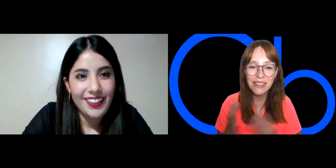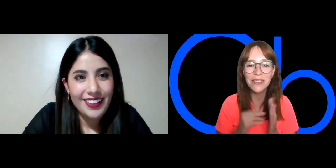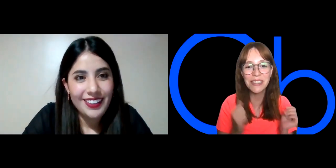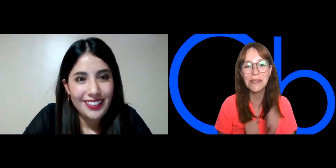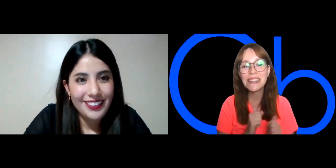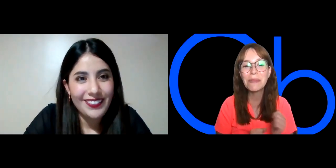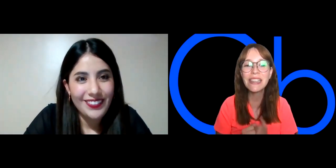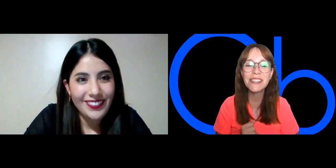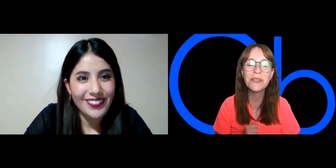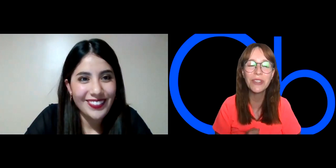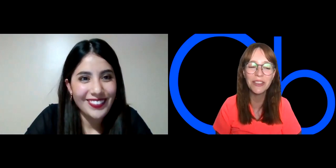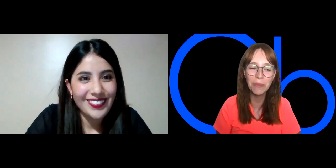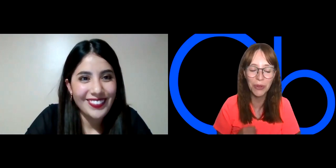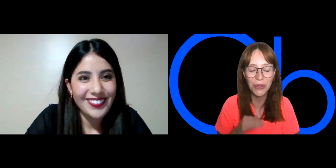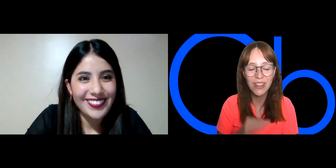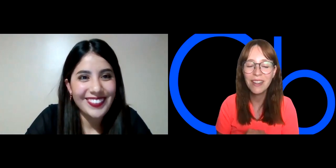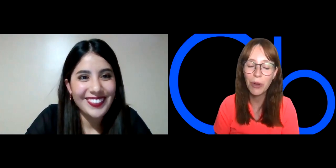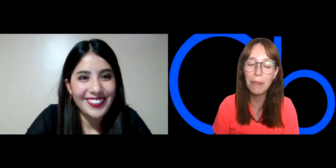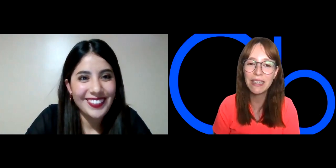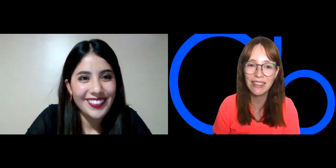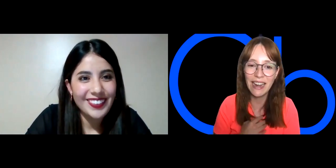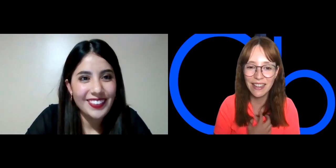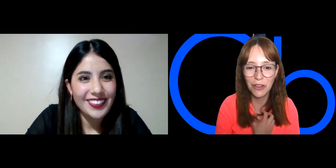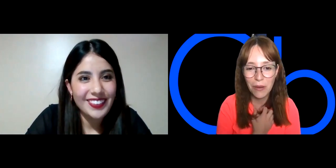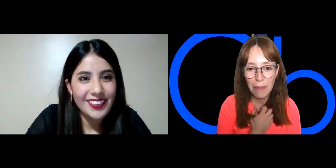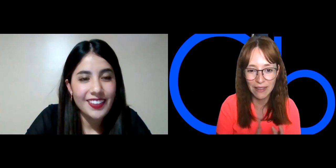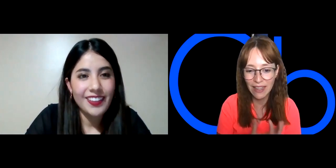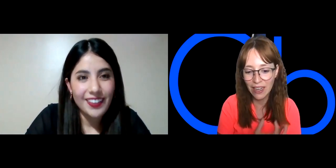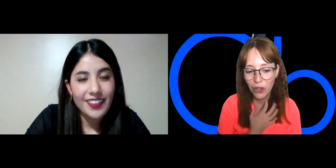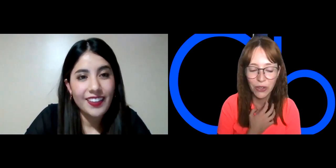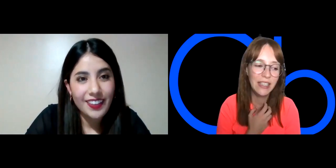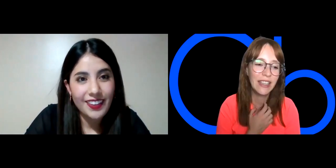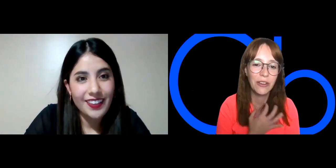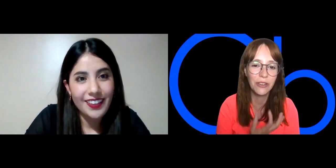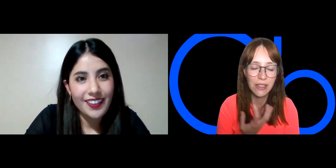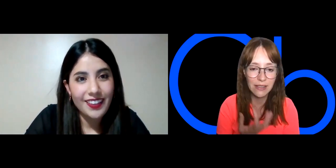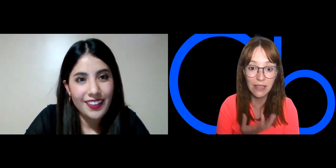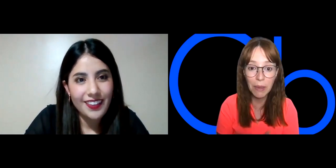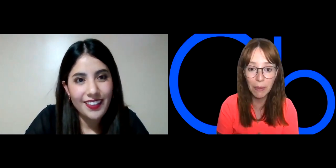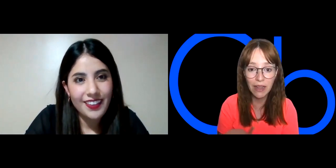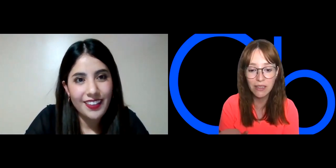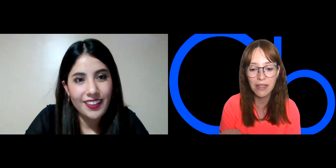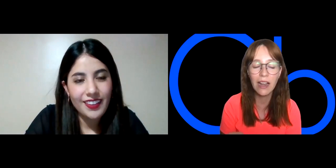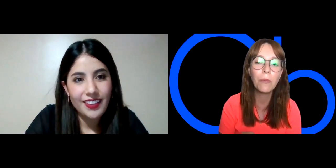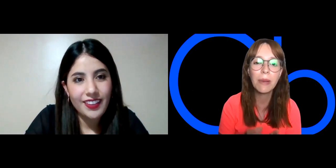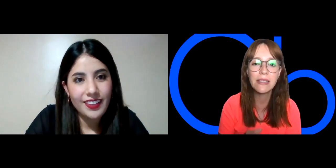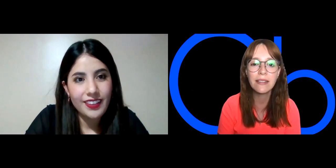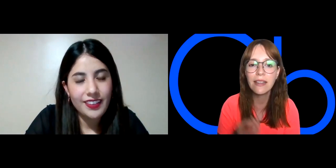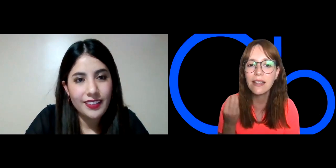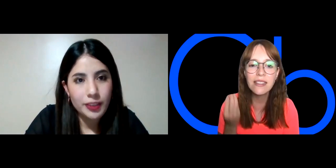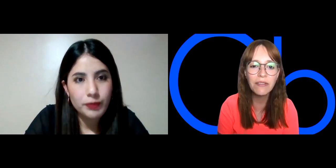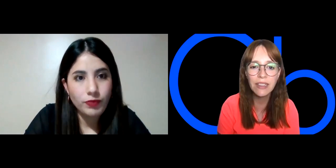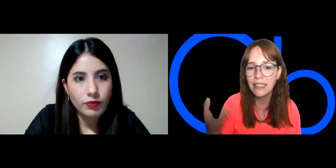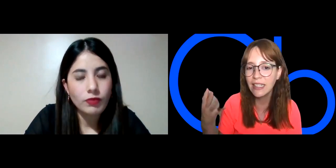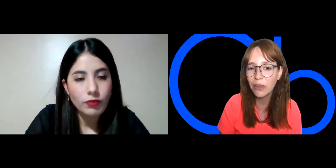sea lo básico, ya me viste a mí aquí sufriendo, pero voy a practicar y quiero aprenderlo y quiero estar preparada si me llega algún